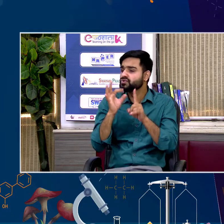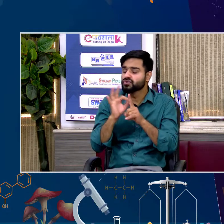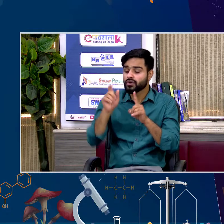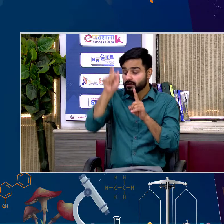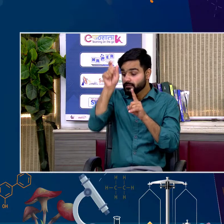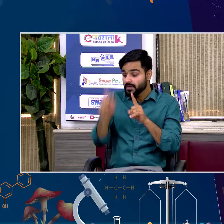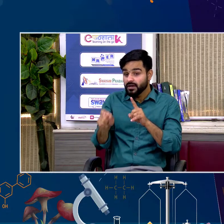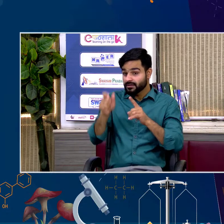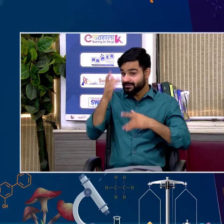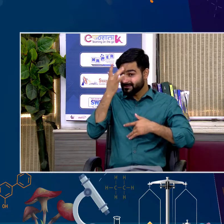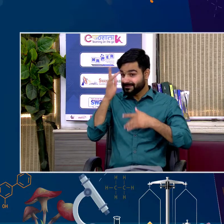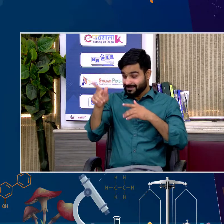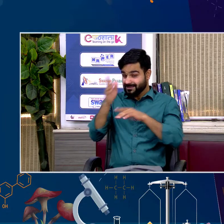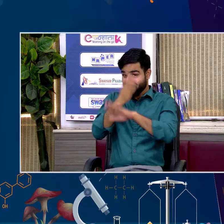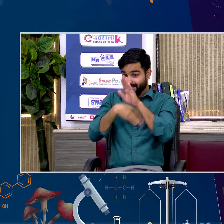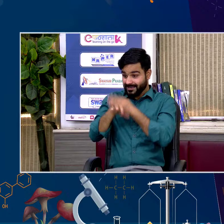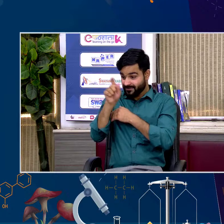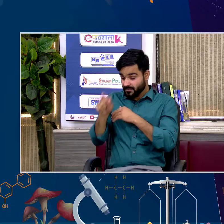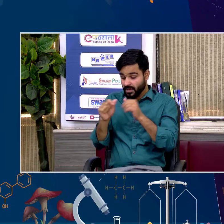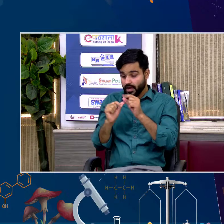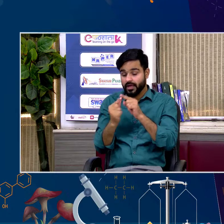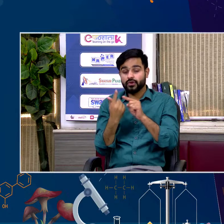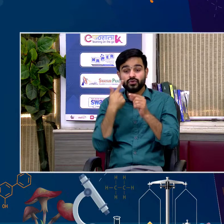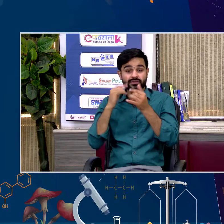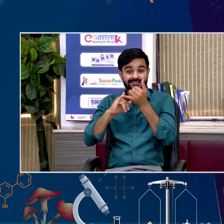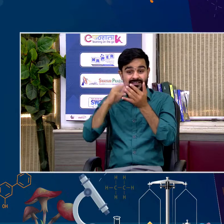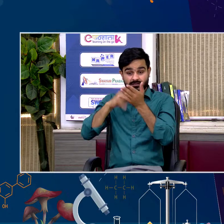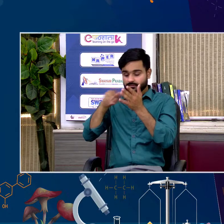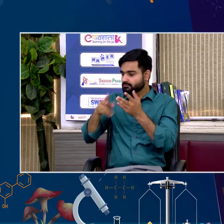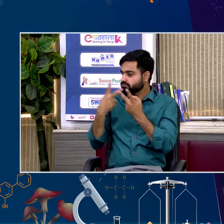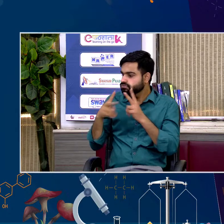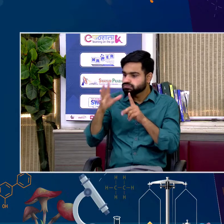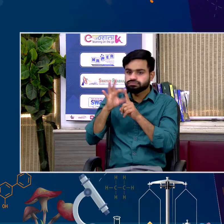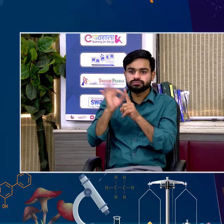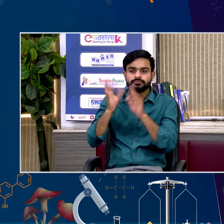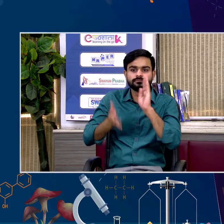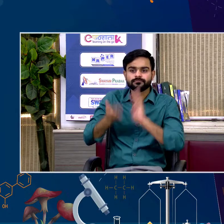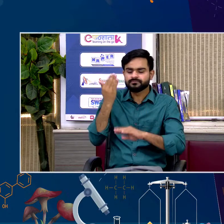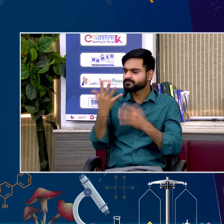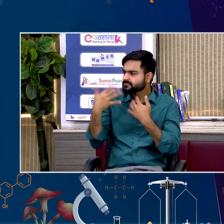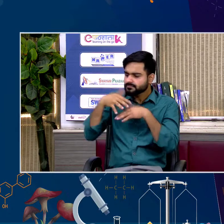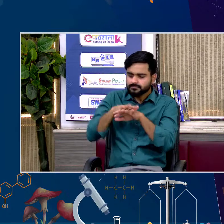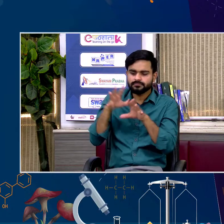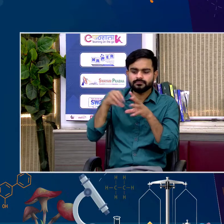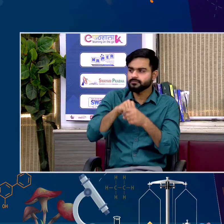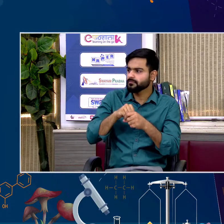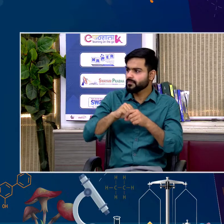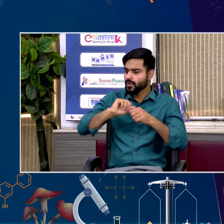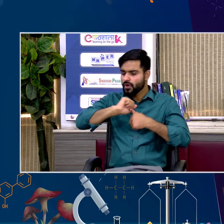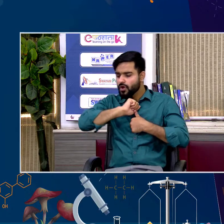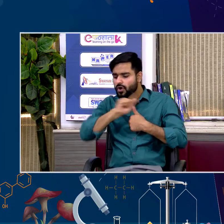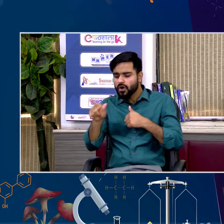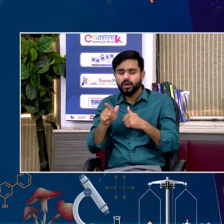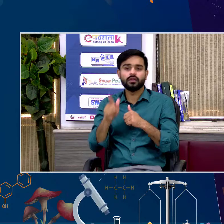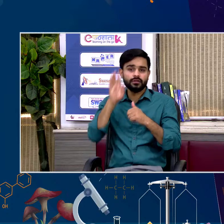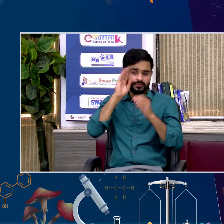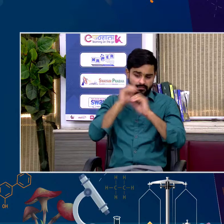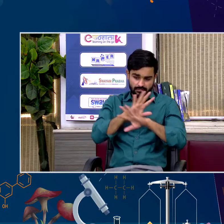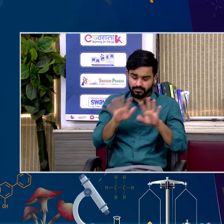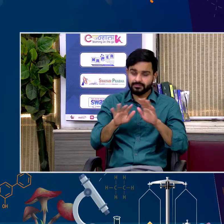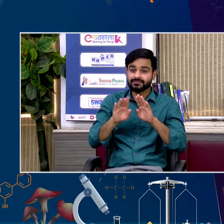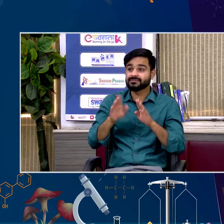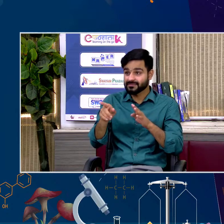autistic person के brain. And what is concluded is that a lot of information is